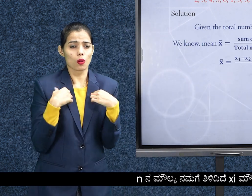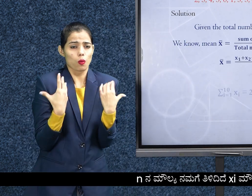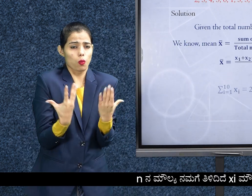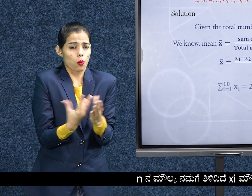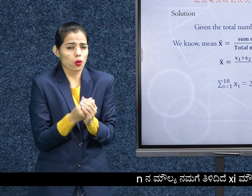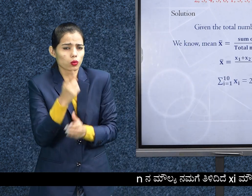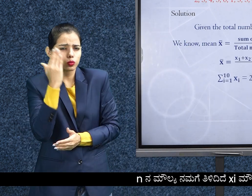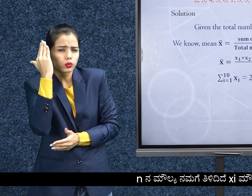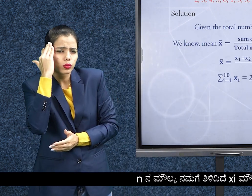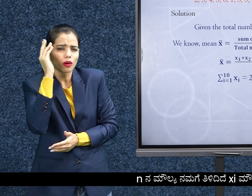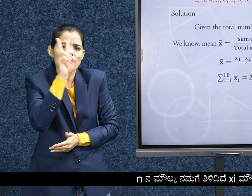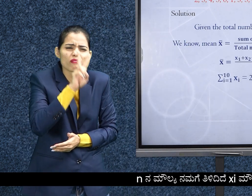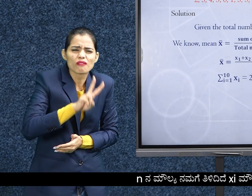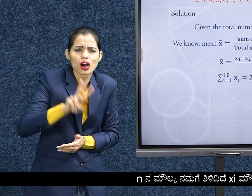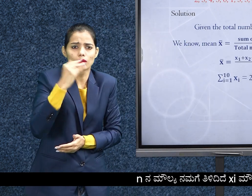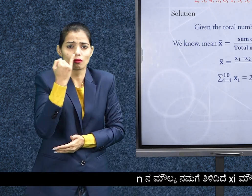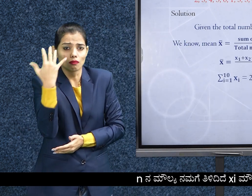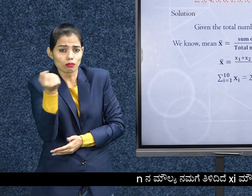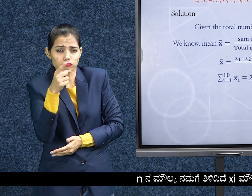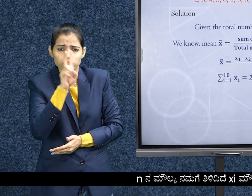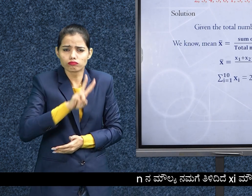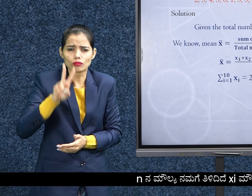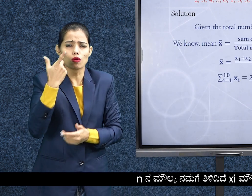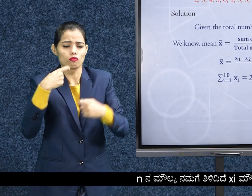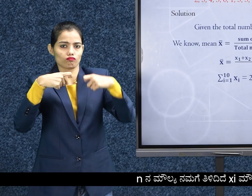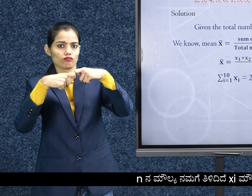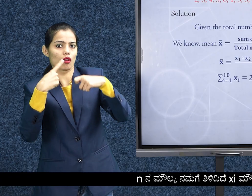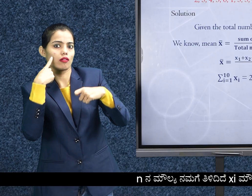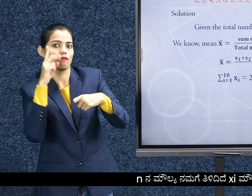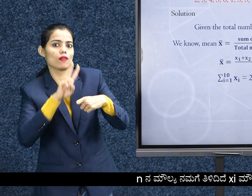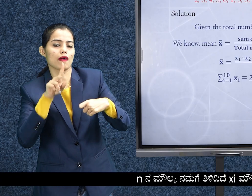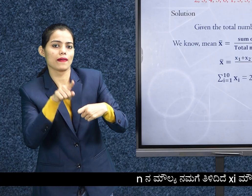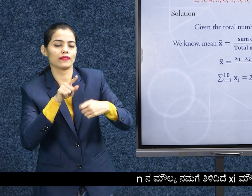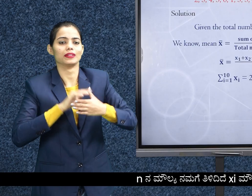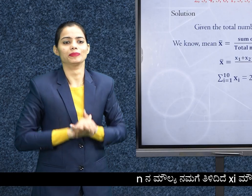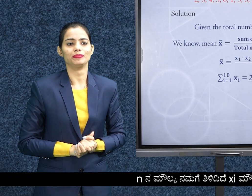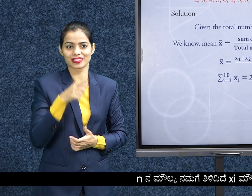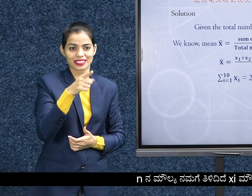n ನ ಮೌಲ್ಯ ನಮಗೆ ತಿಳಿದಿದೆ, xi ಮೌಲ್ಯವನ್ನ ಕಂಡುಹಿಡಿಯಿರಿ.